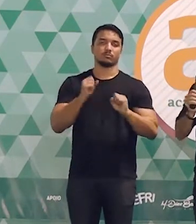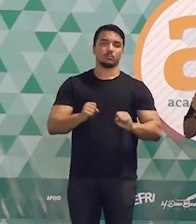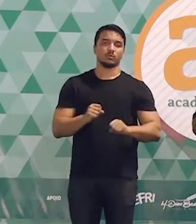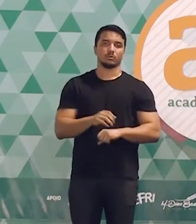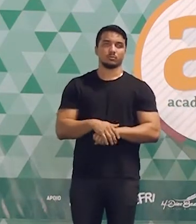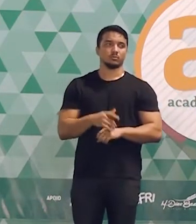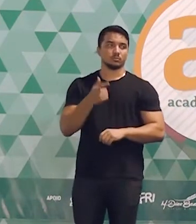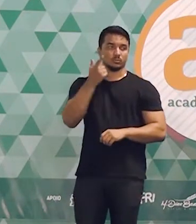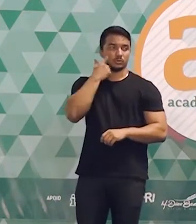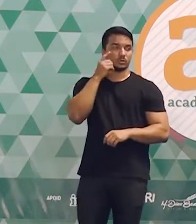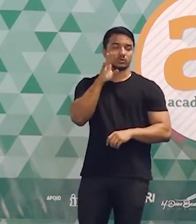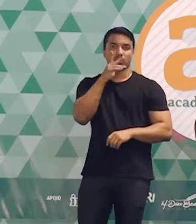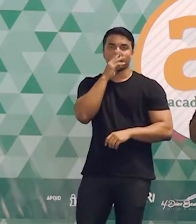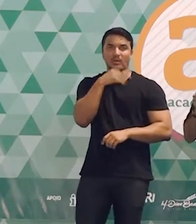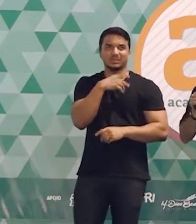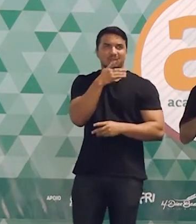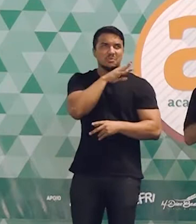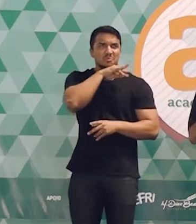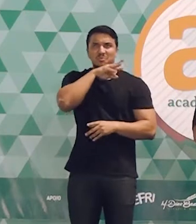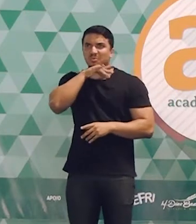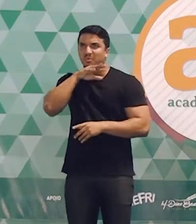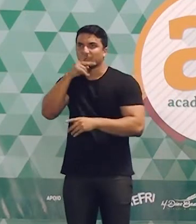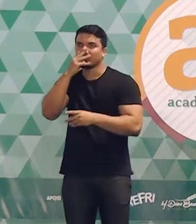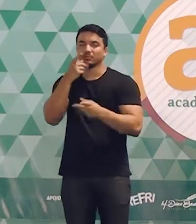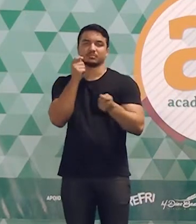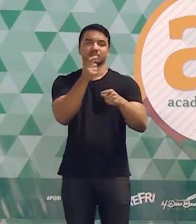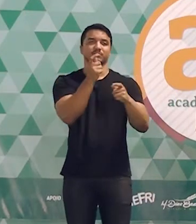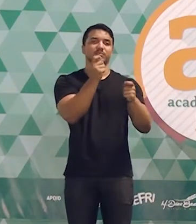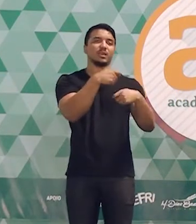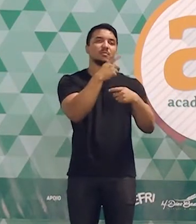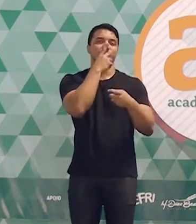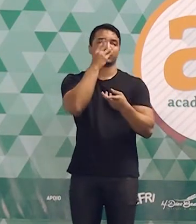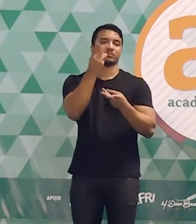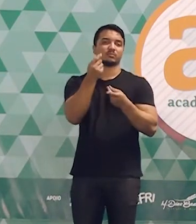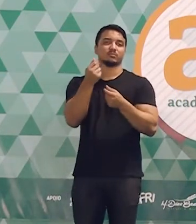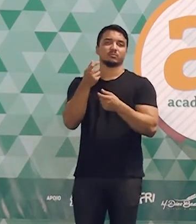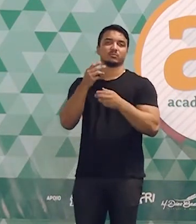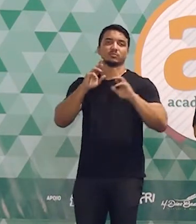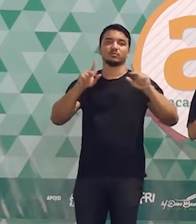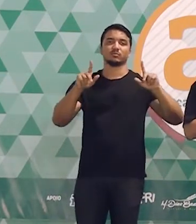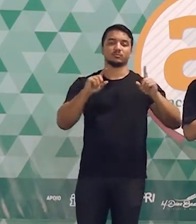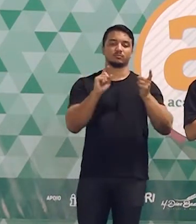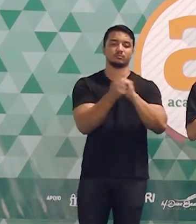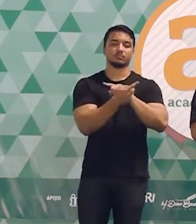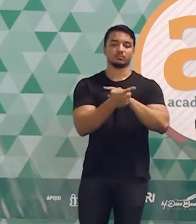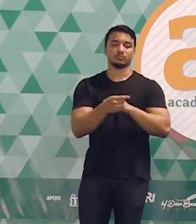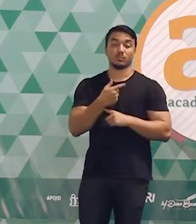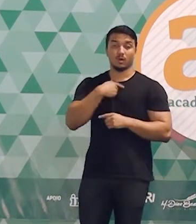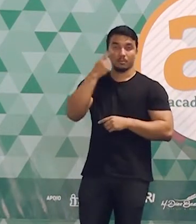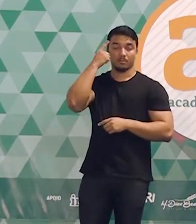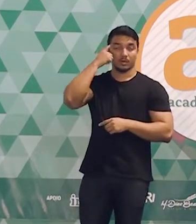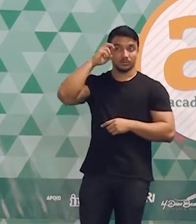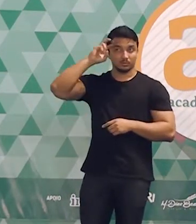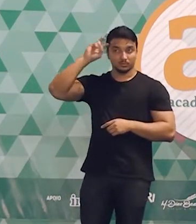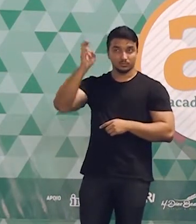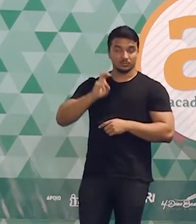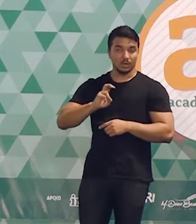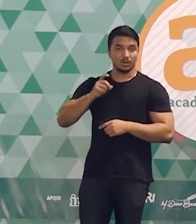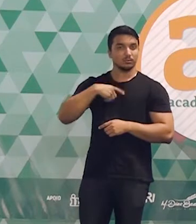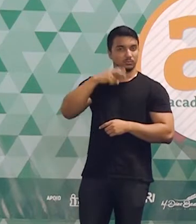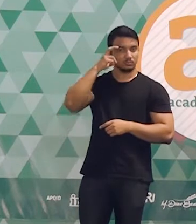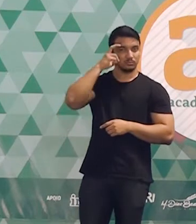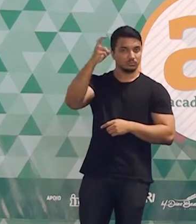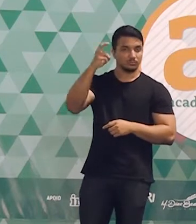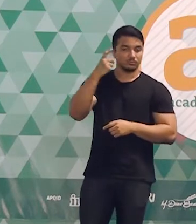Se a gente prestar atenção só no que não presta, a gente acaba chegando à conclusão contrária. Olha que genialidade